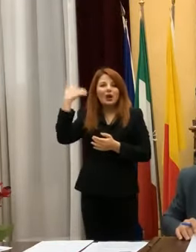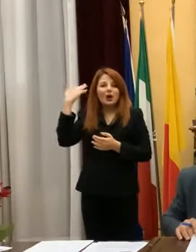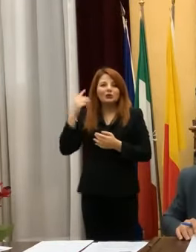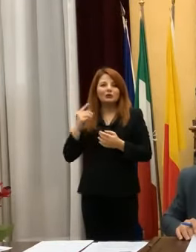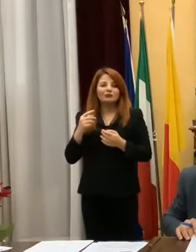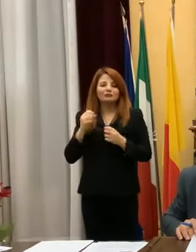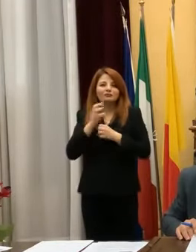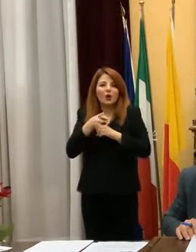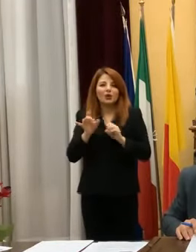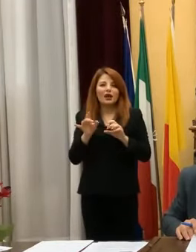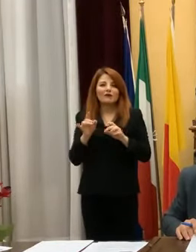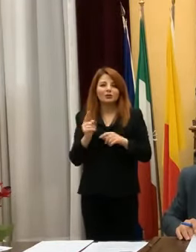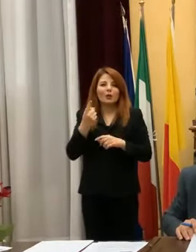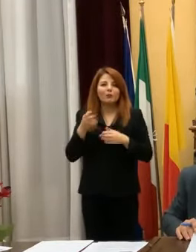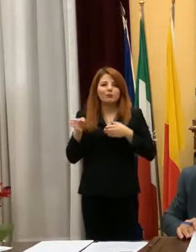illustri